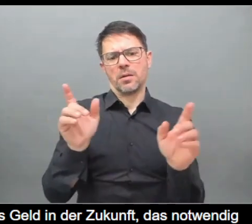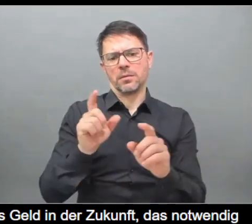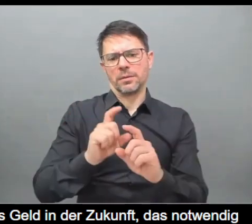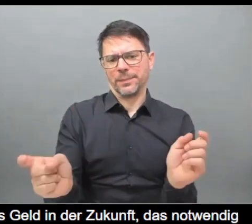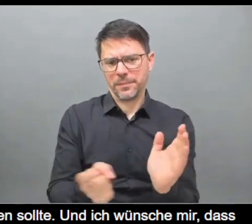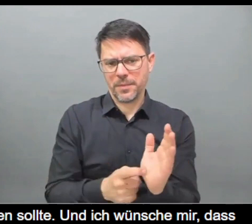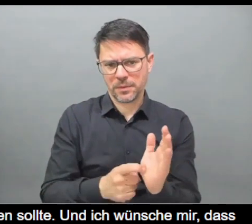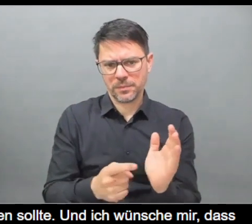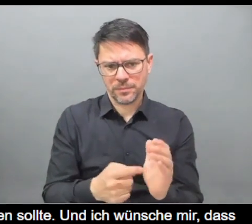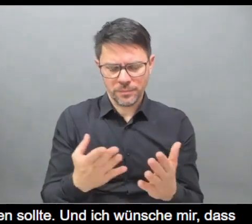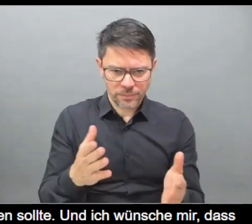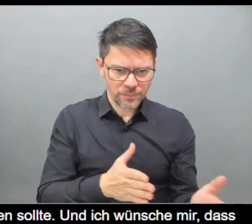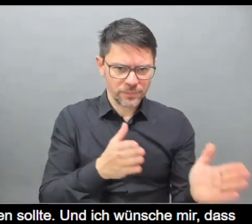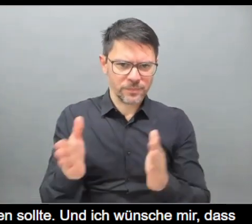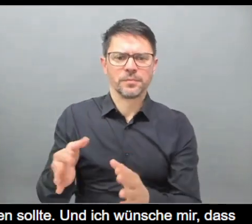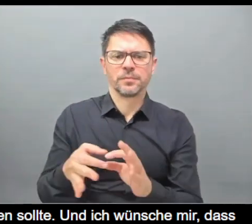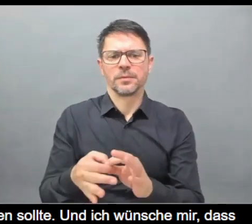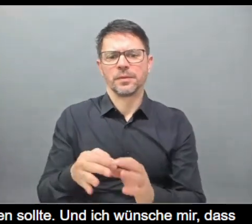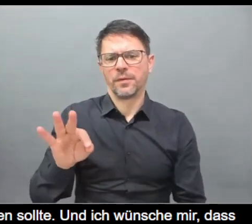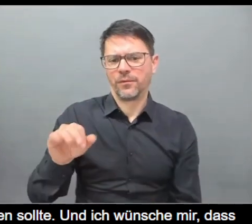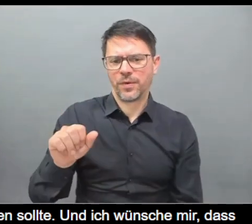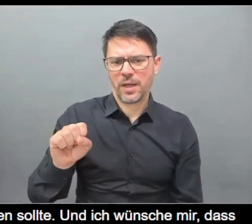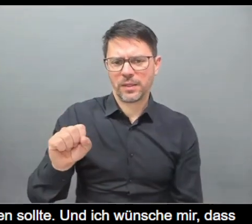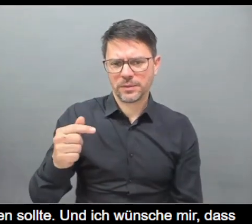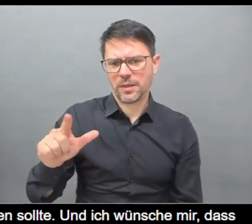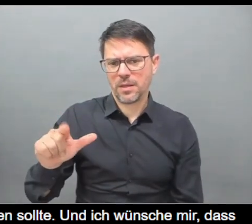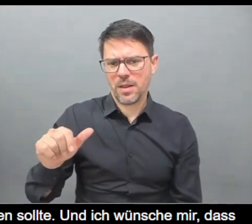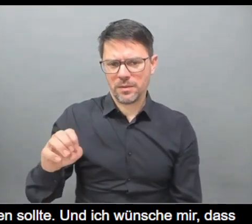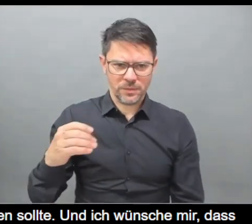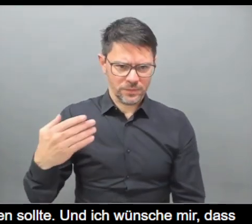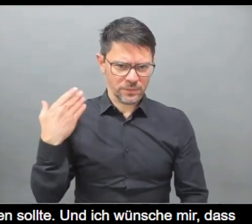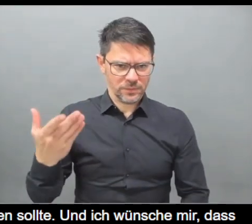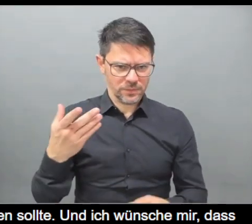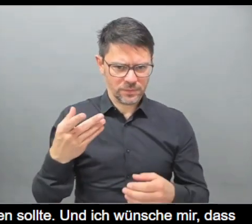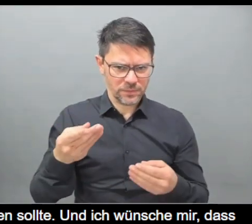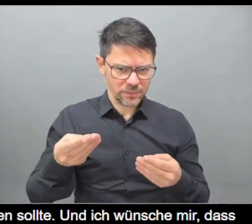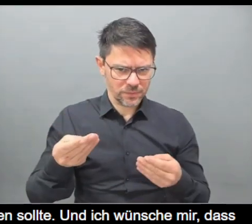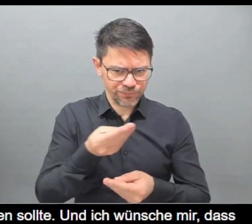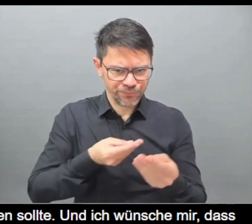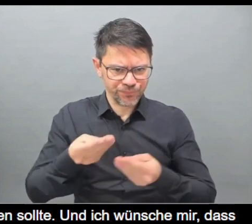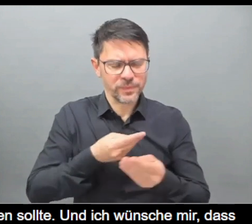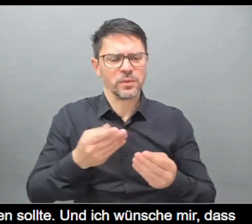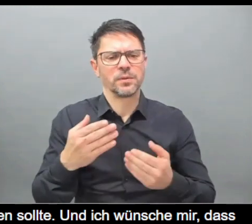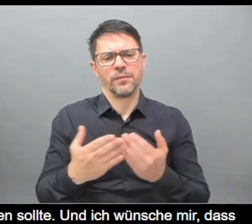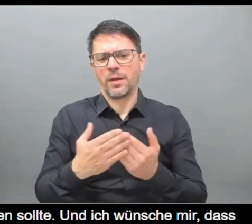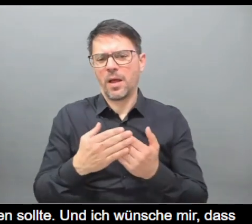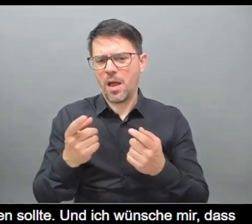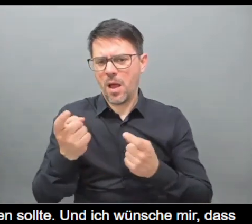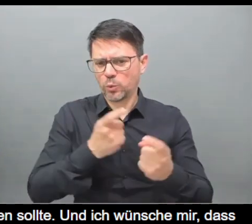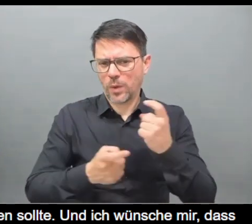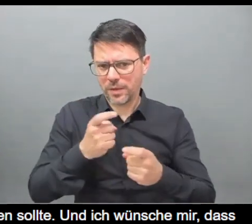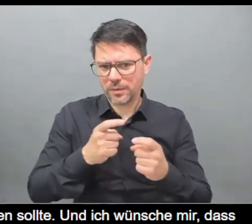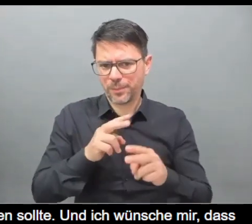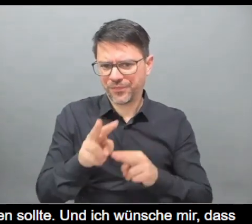Wir wissen, dass wir einen hohen Bedarf an Pflegekräften in der Zukunft haben, dass wir den nicht alleine decken werden können mit eigenen Leuten, sondern darauf